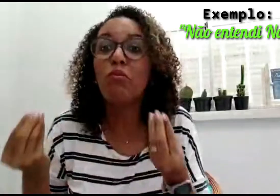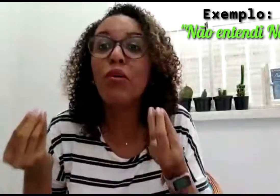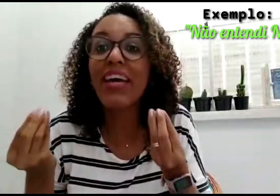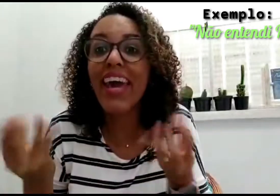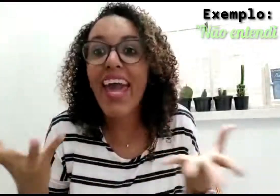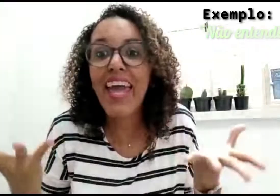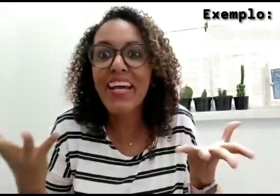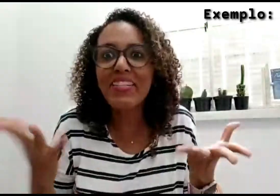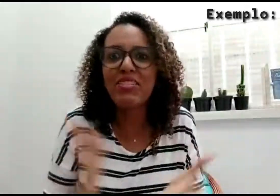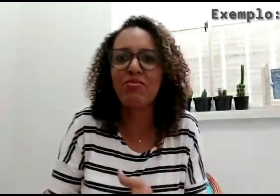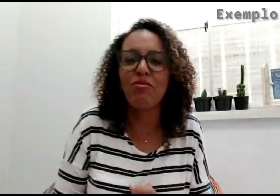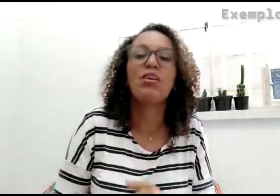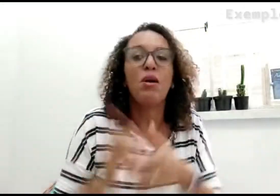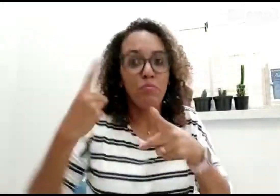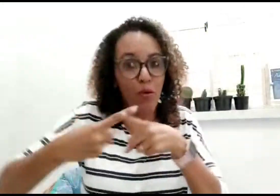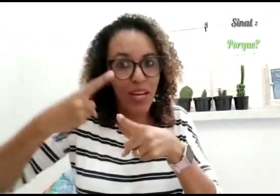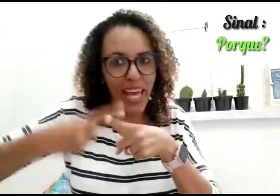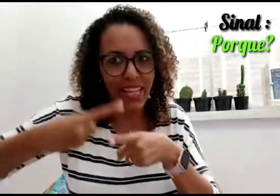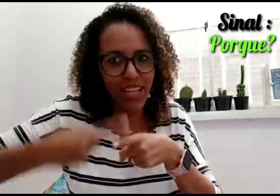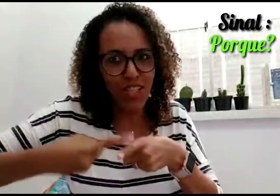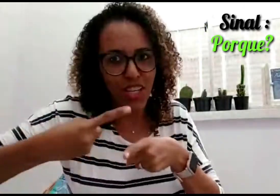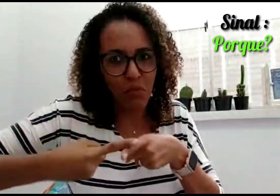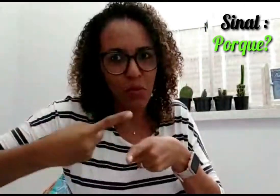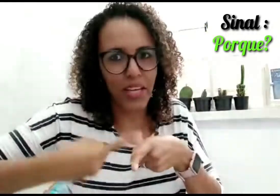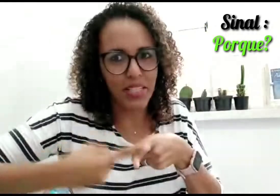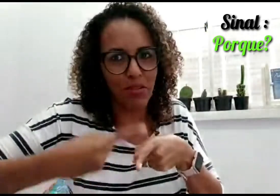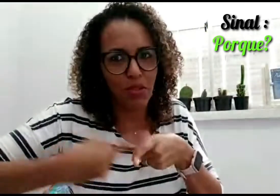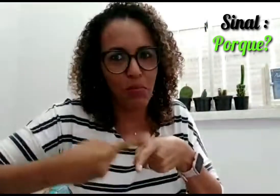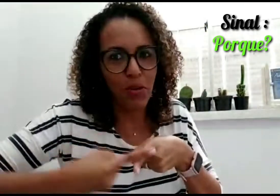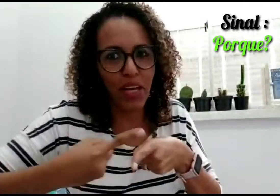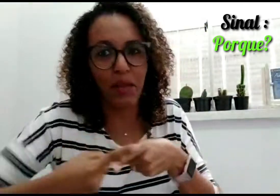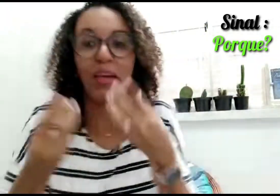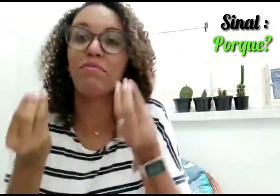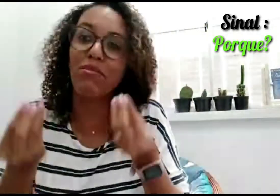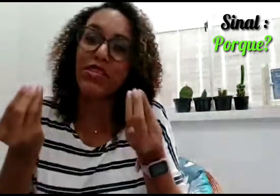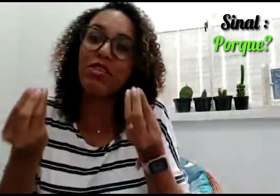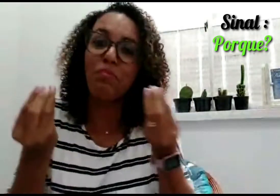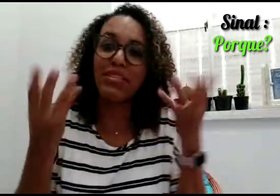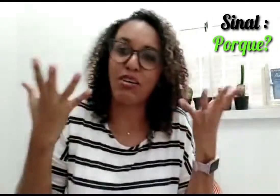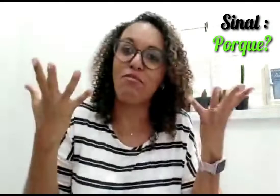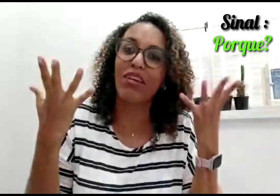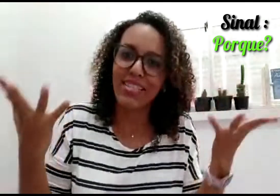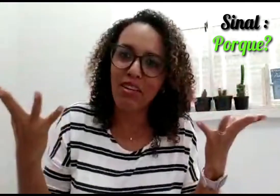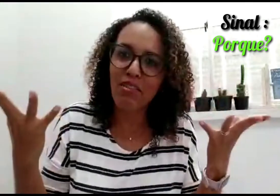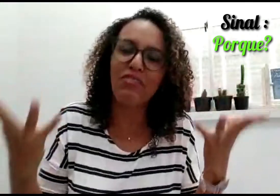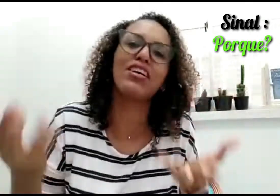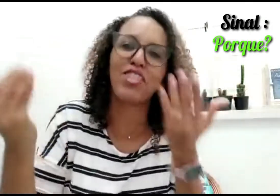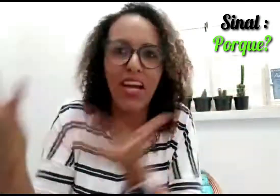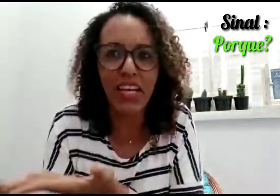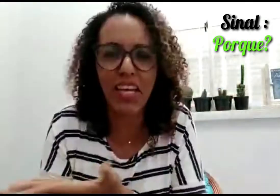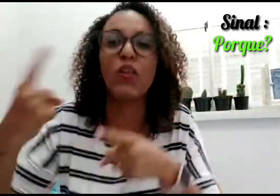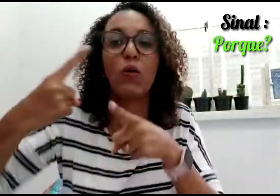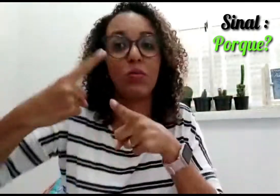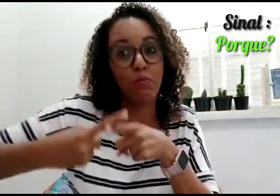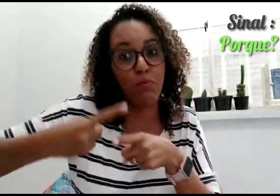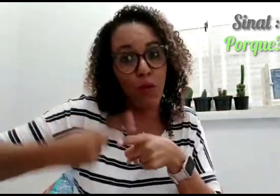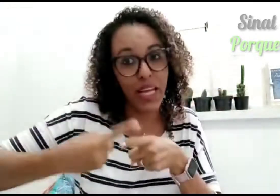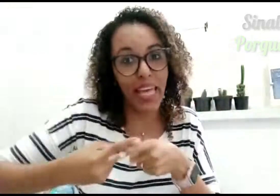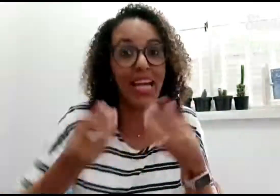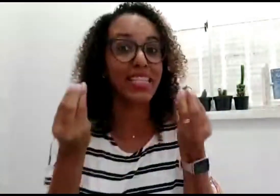por que isso? Por quê, tá, gente? Por quê? Esse é o sinal de por quê. Porque pra vocês não pensarem que qualquer sinal que eu fizer já é aquilo. Não. Por quê? Assim